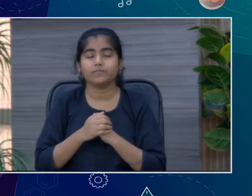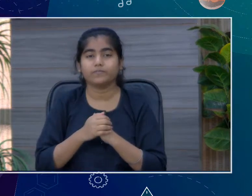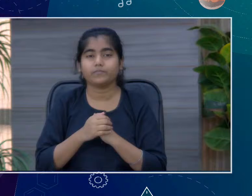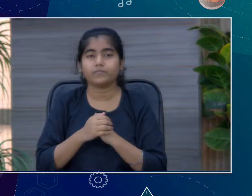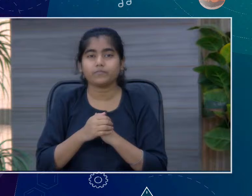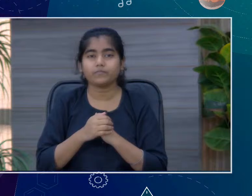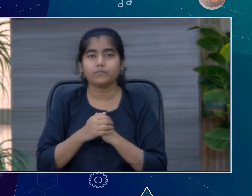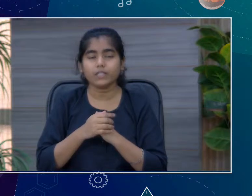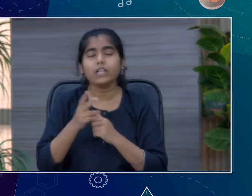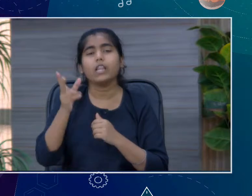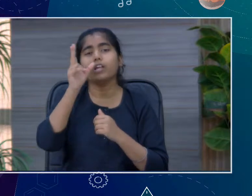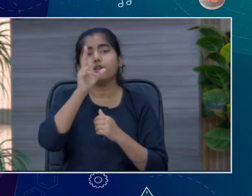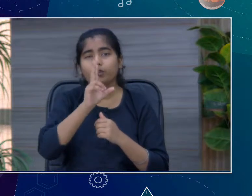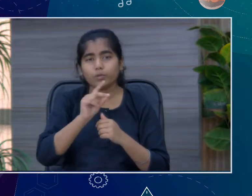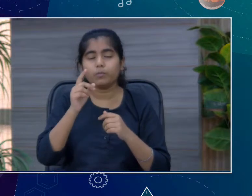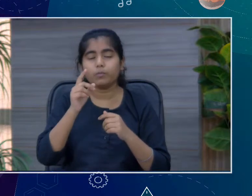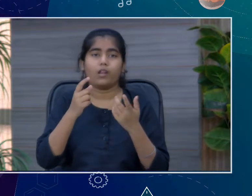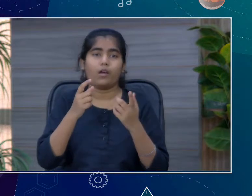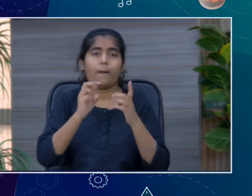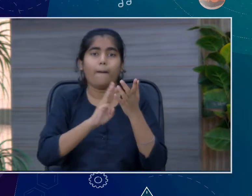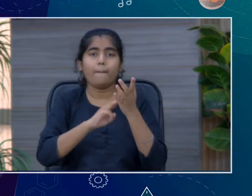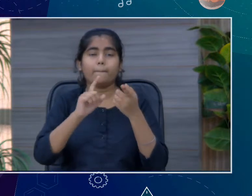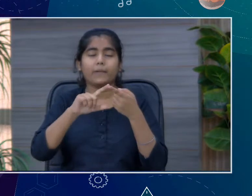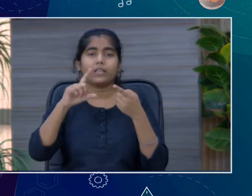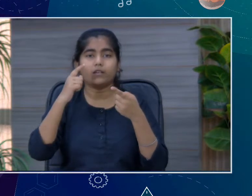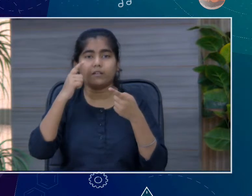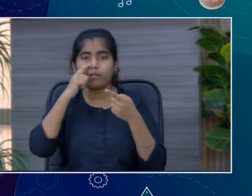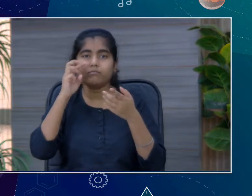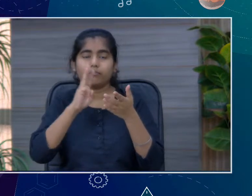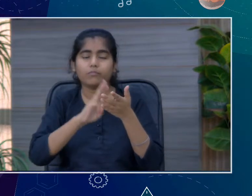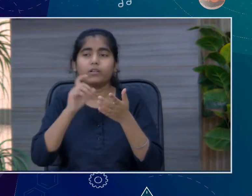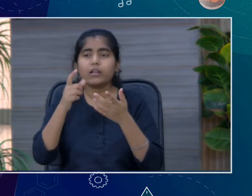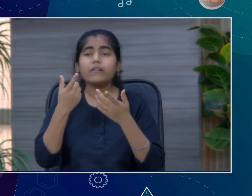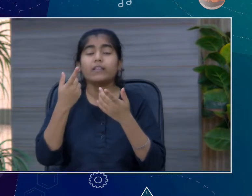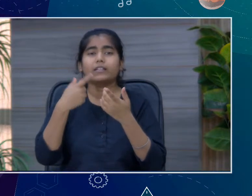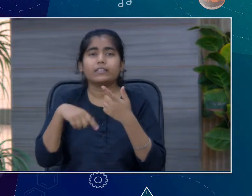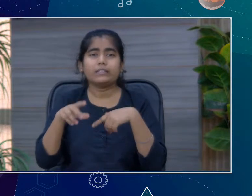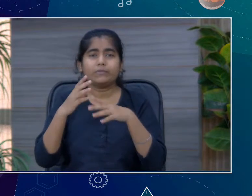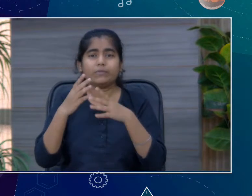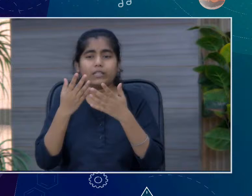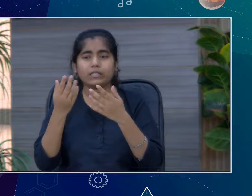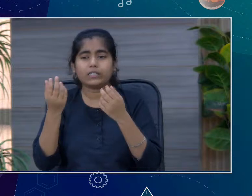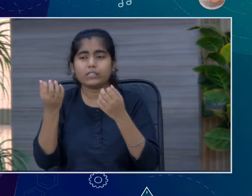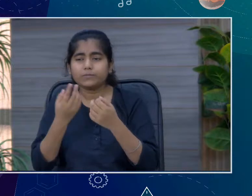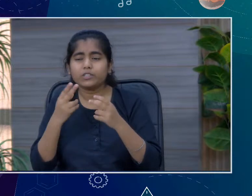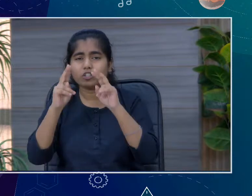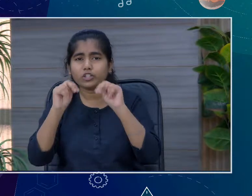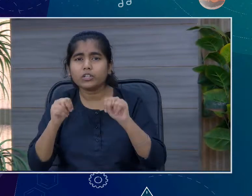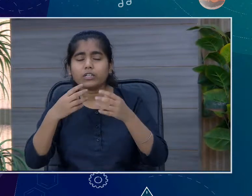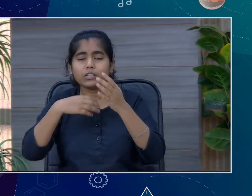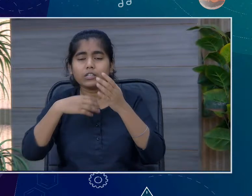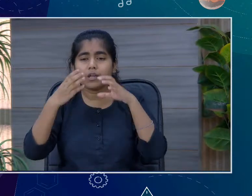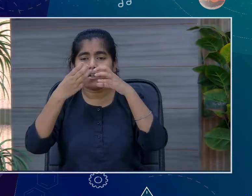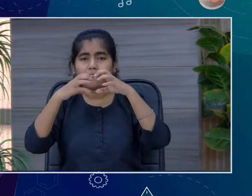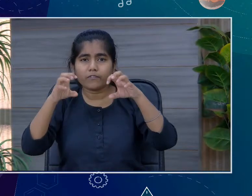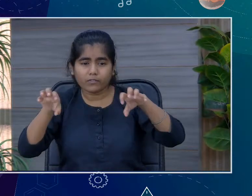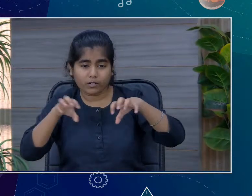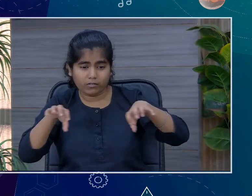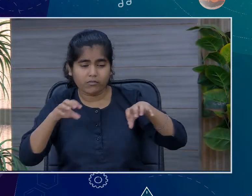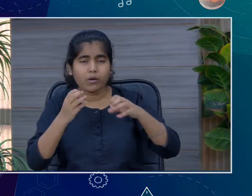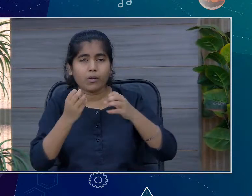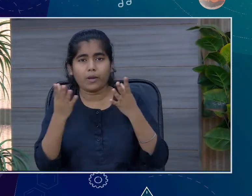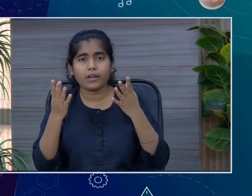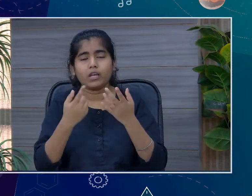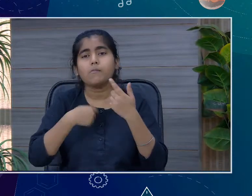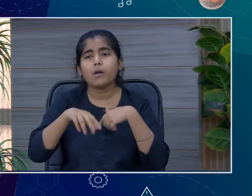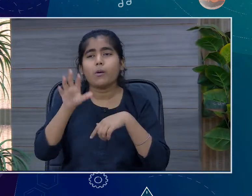मूव ऑन वंस अगेन टू डॉक्टर वोलोंग. डॉक्टर वोलोंग, एज देयर आर सो मेनी कैटेगरीज of special needs if we talk about, but here I am picking a few